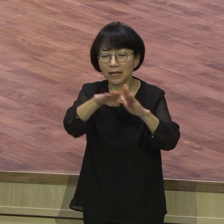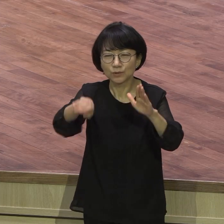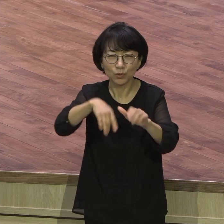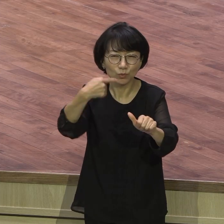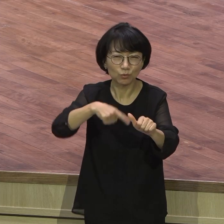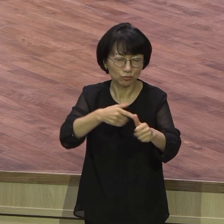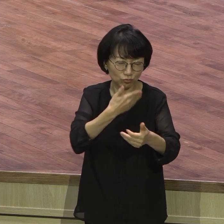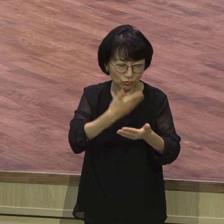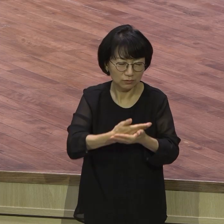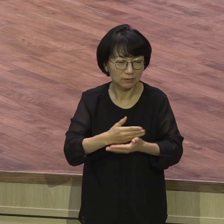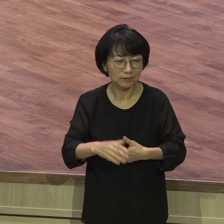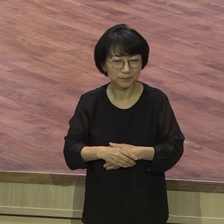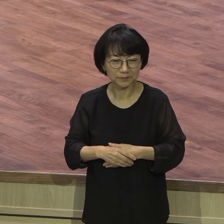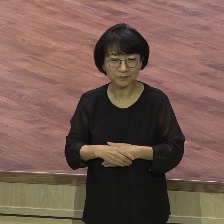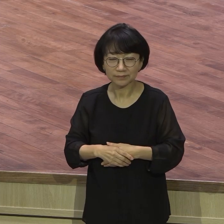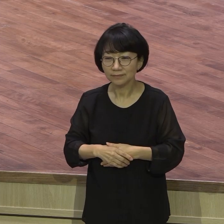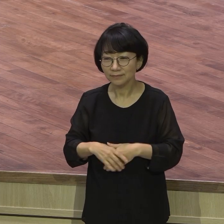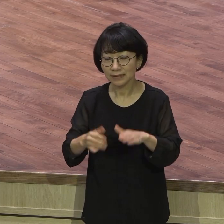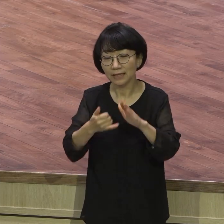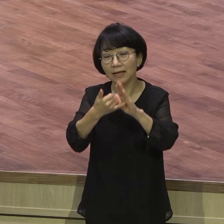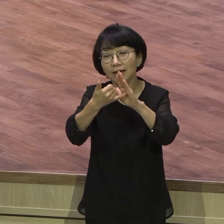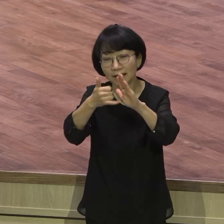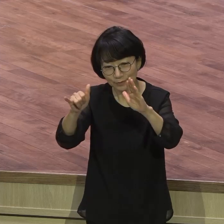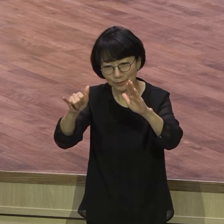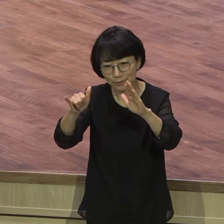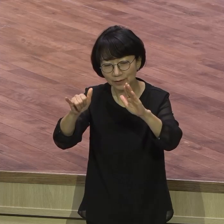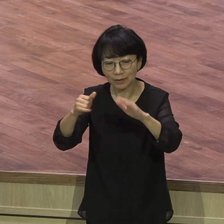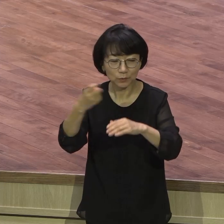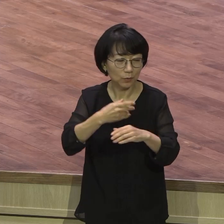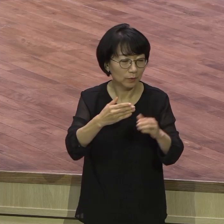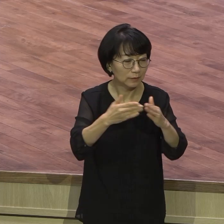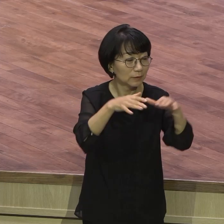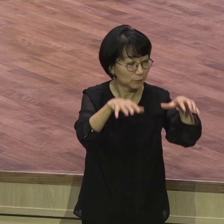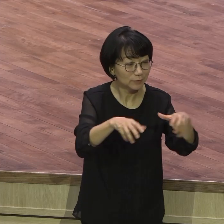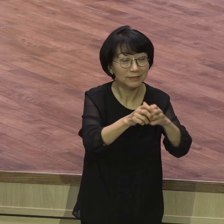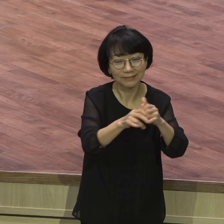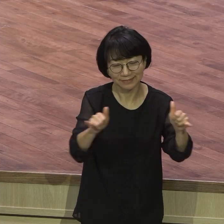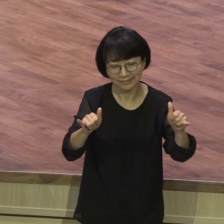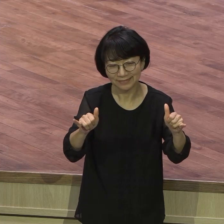가족들도 마찬가지고요 여러분 주의 사람들은 마찬가지요